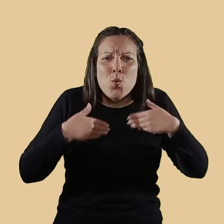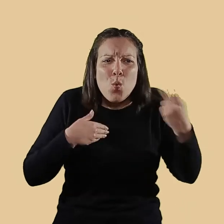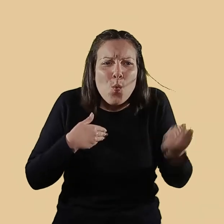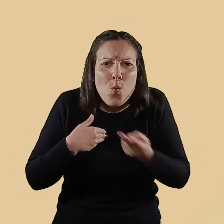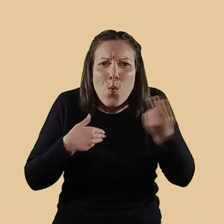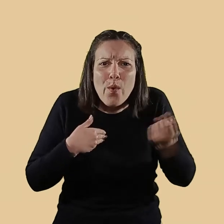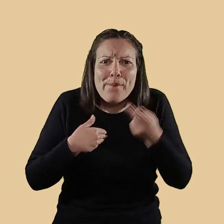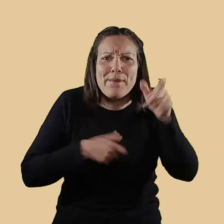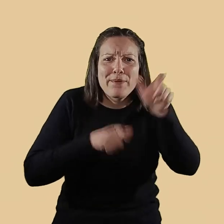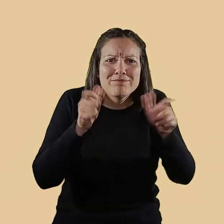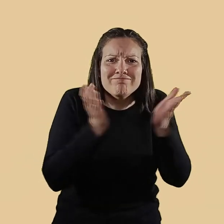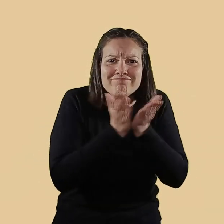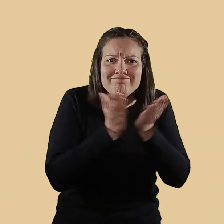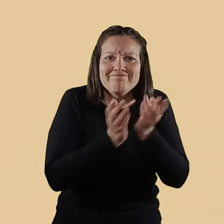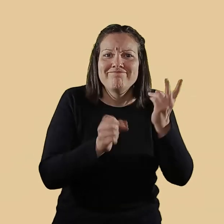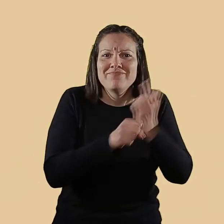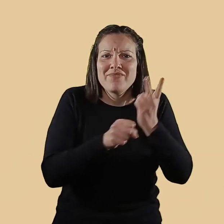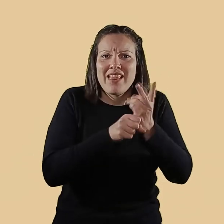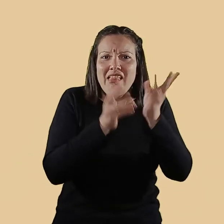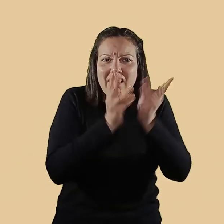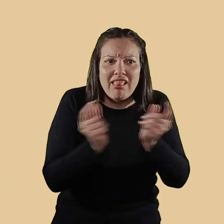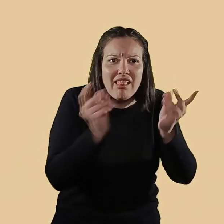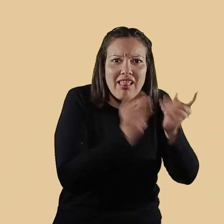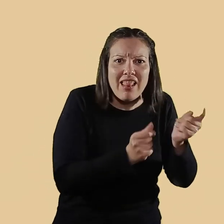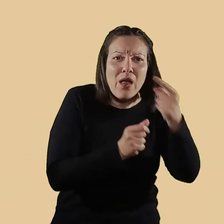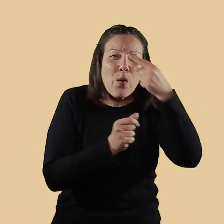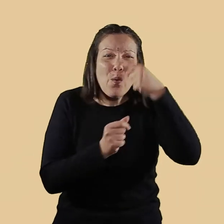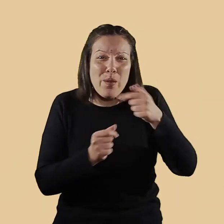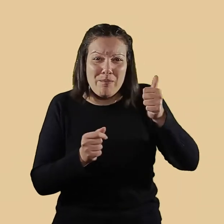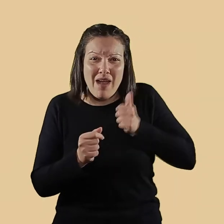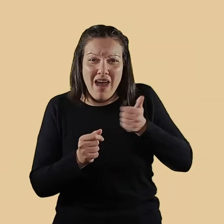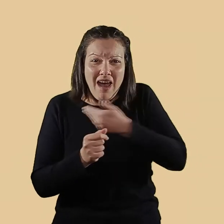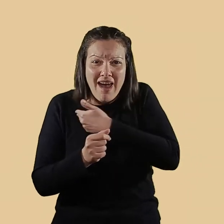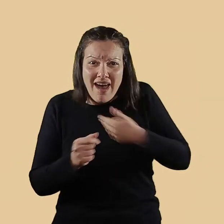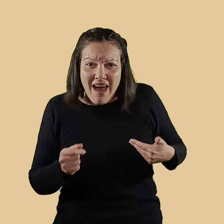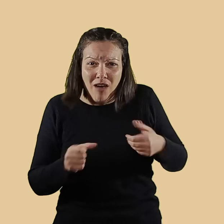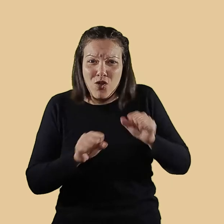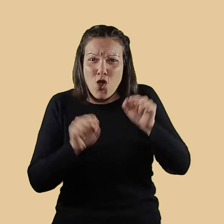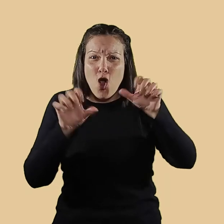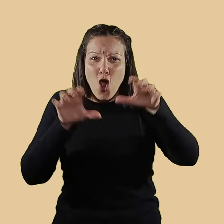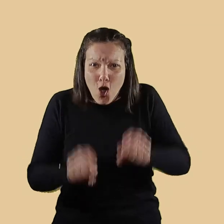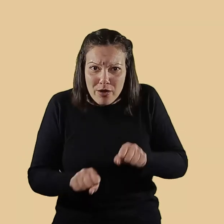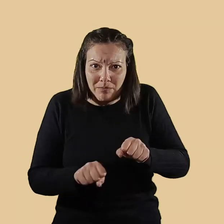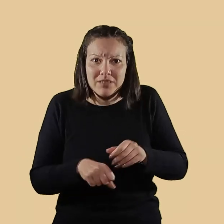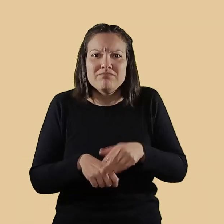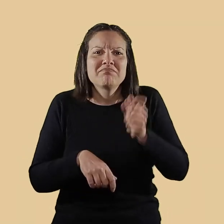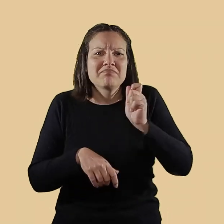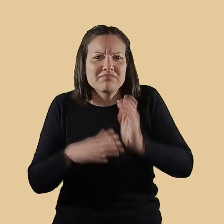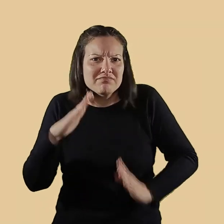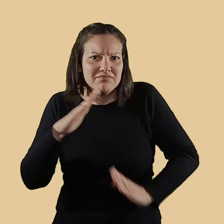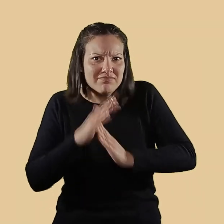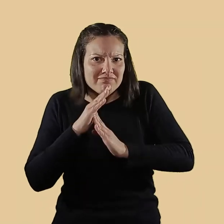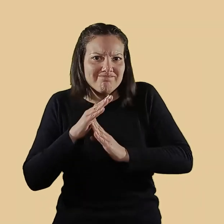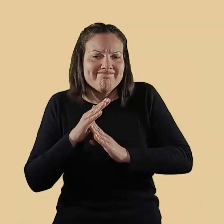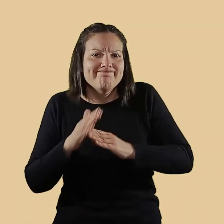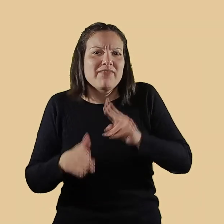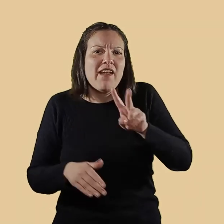desaparecidos durante la dictadura militar de Argentina, encabezada por Jorge Rafael Videla.